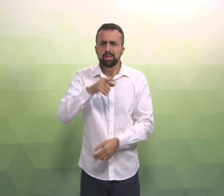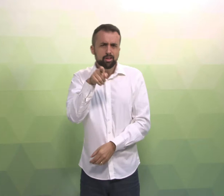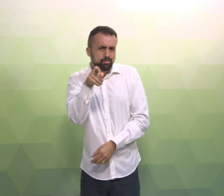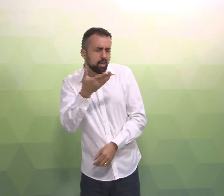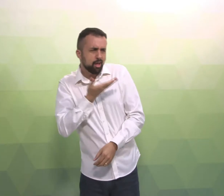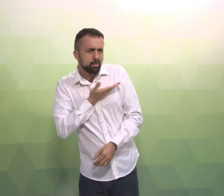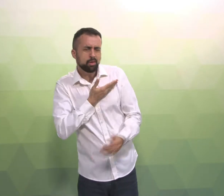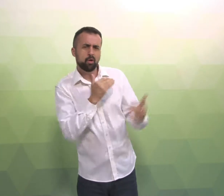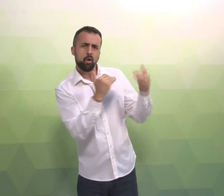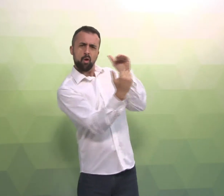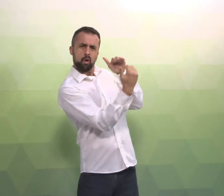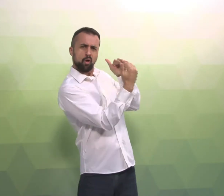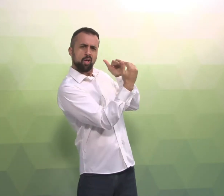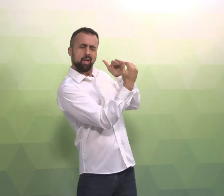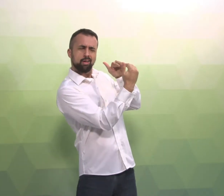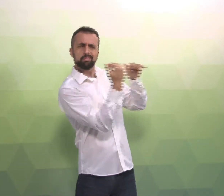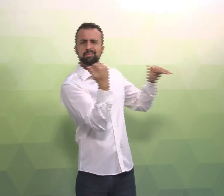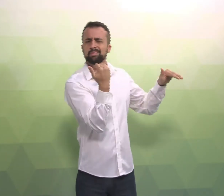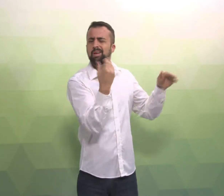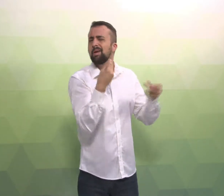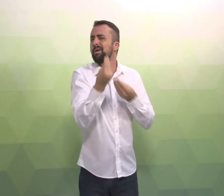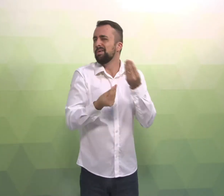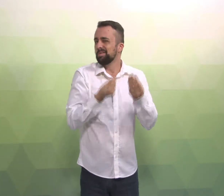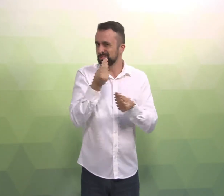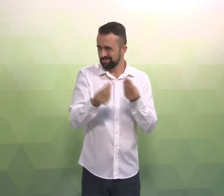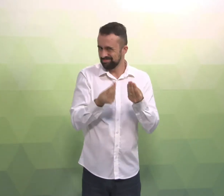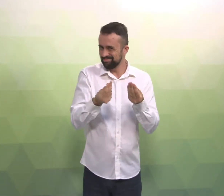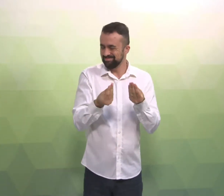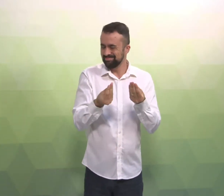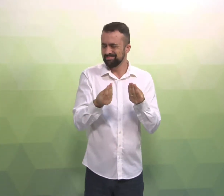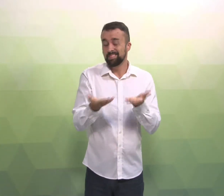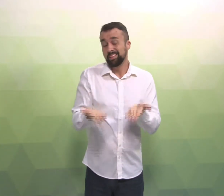discutiram? Você e o colega concordaram? Discordaram?